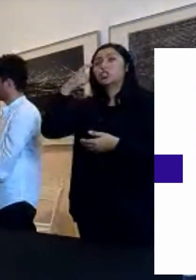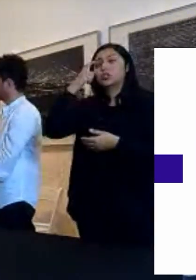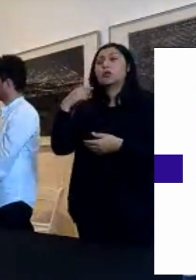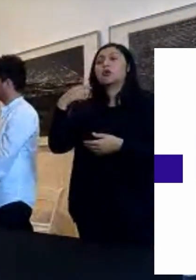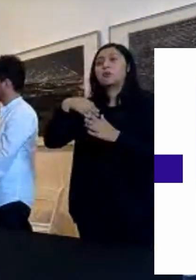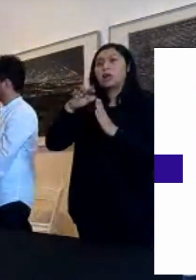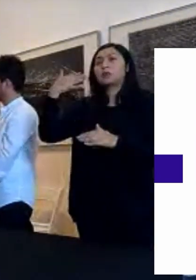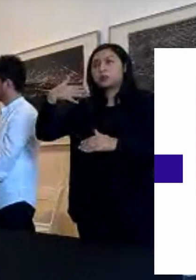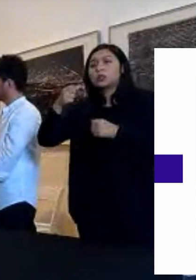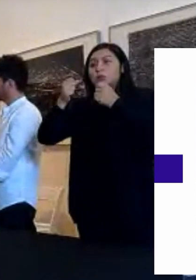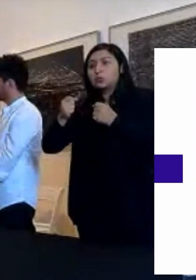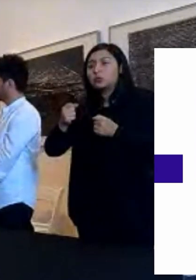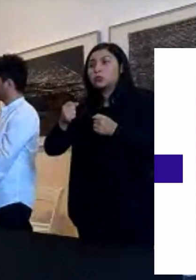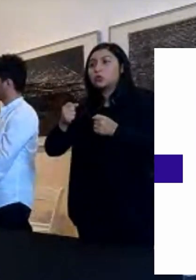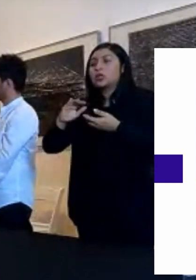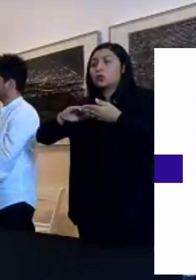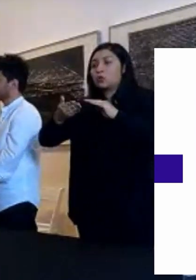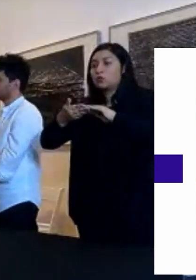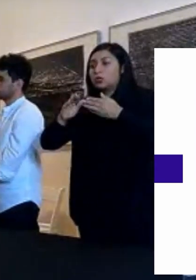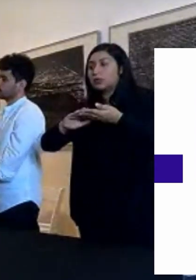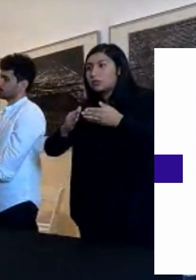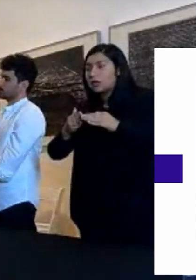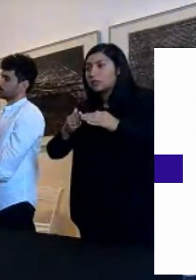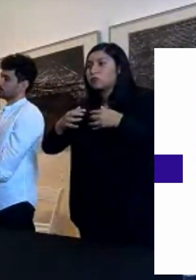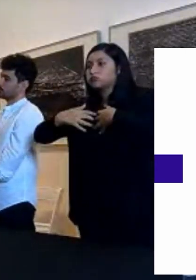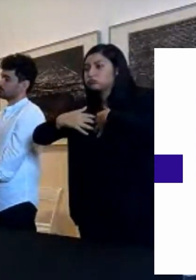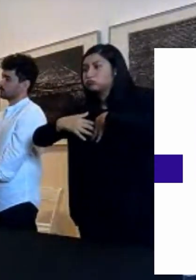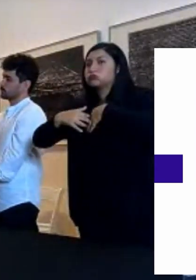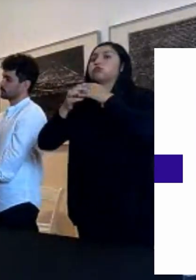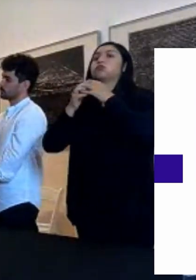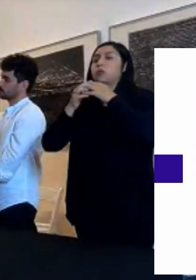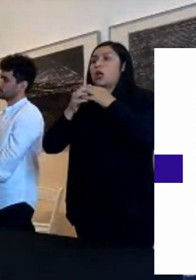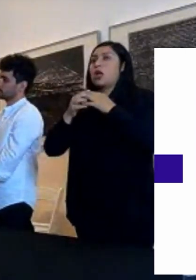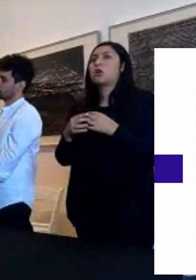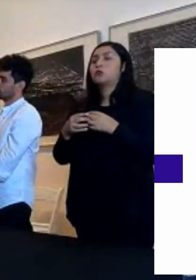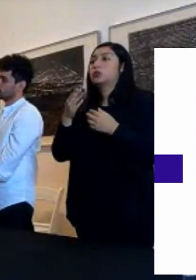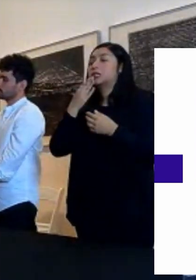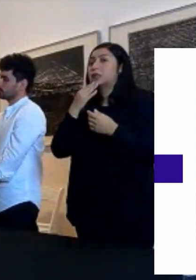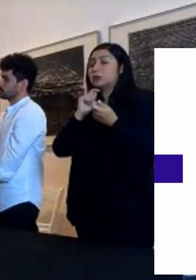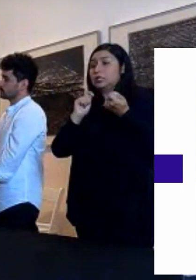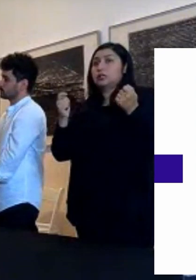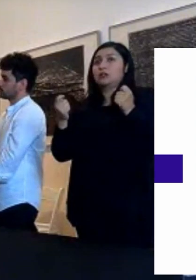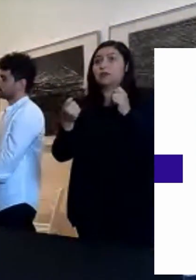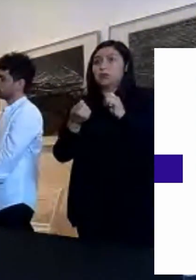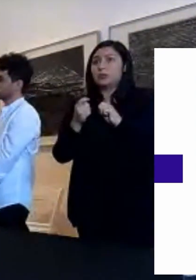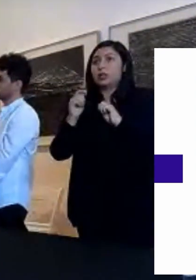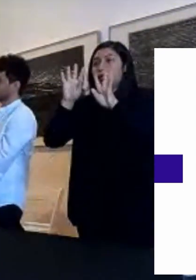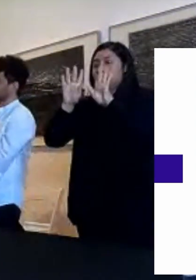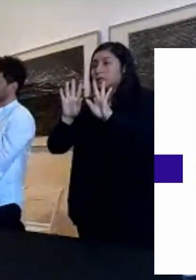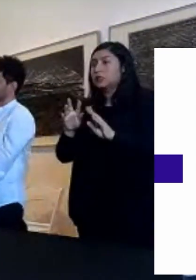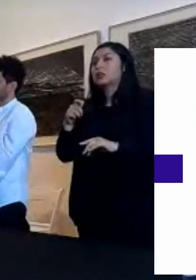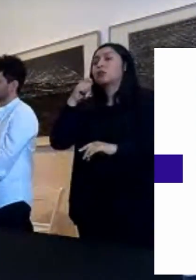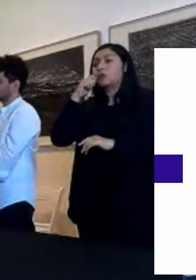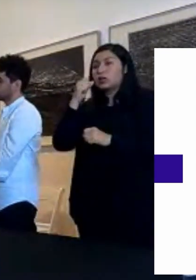de por generar comunidad en este espacio cultural, humanizar el trabajo. Yo creo que eso es un ejercicio que uno